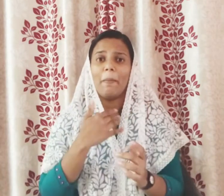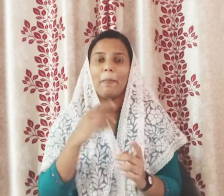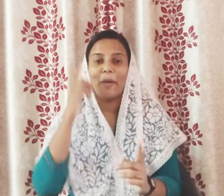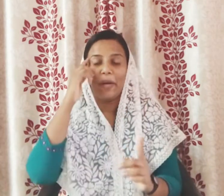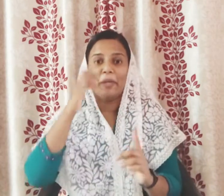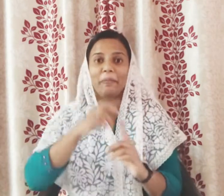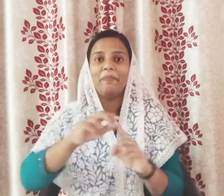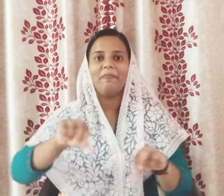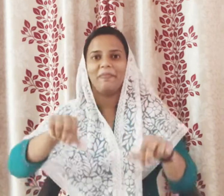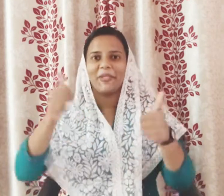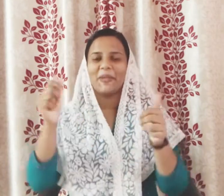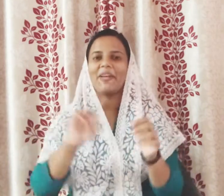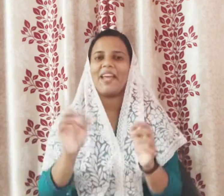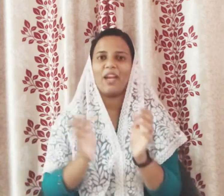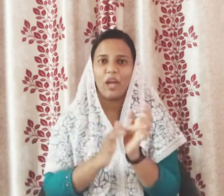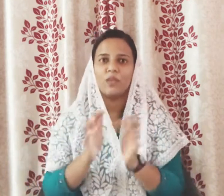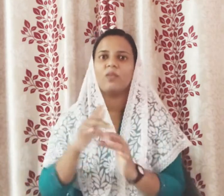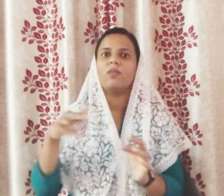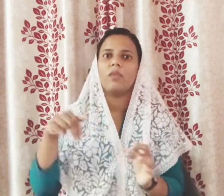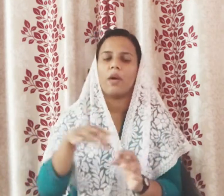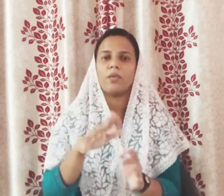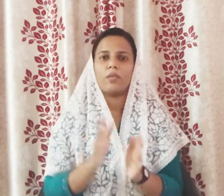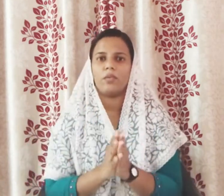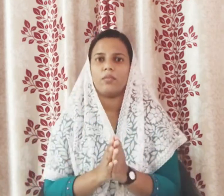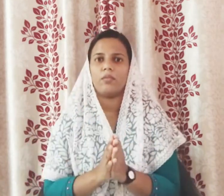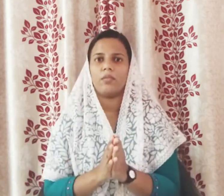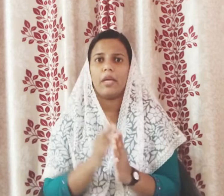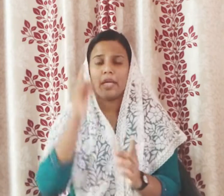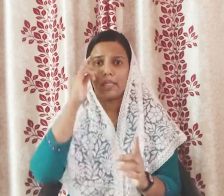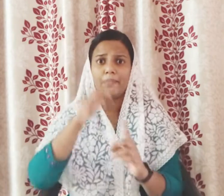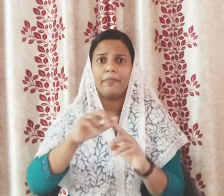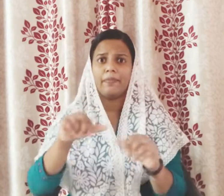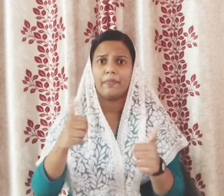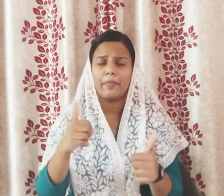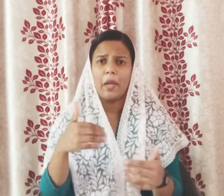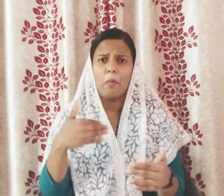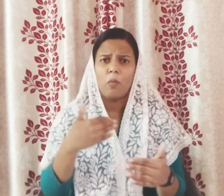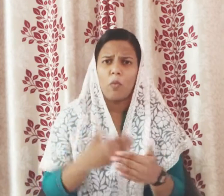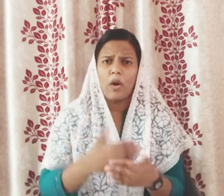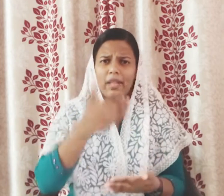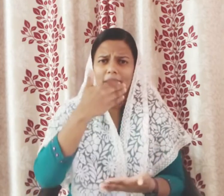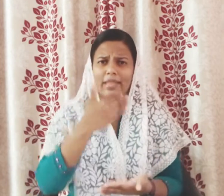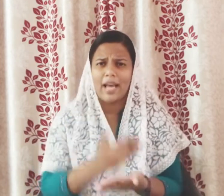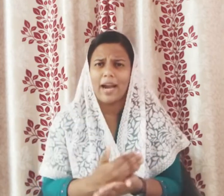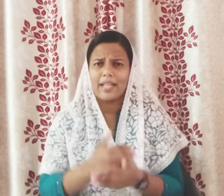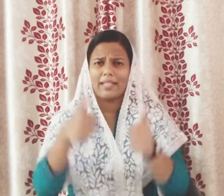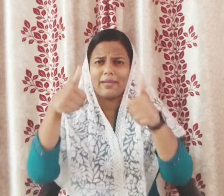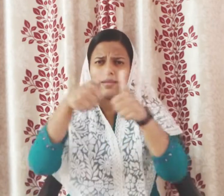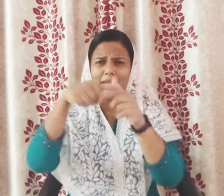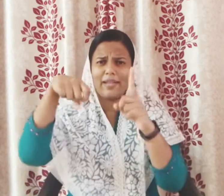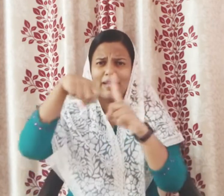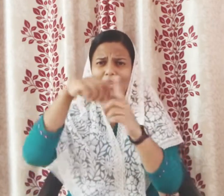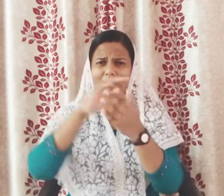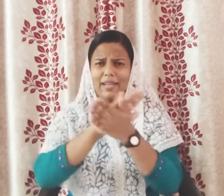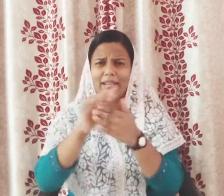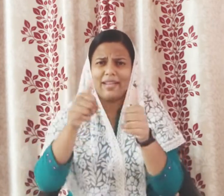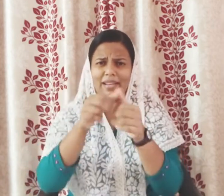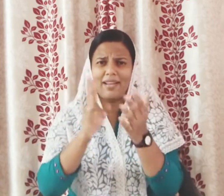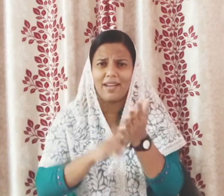നമ്മളെ ജയോത്സവമായി നടത്തുന്ന ദൈവമാണ്. അപ്പം ഈ ജയോത്സവത്തിന് തടസ്സമായി നിൽക്കുന്ന ആഖാൻ ബ്രദറെ എന്താണെന്ന്